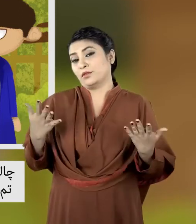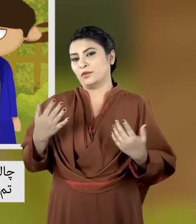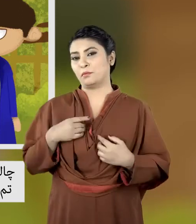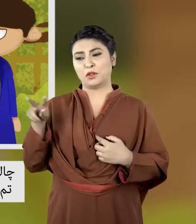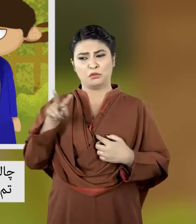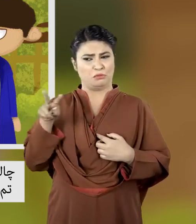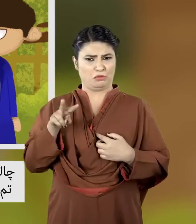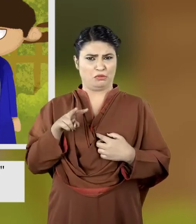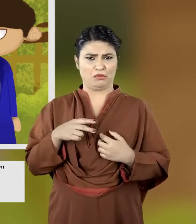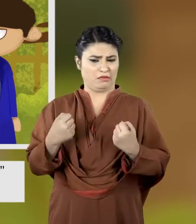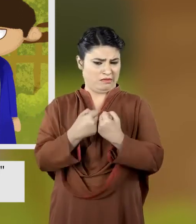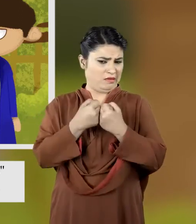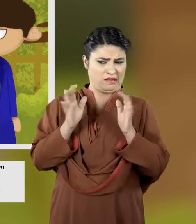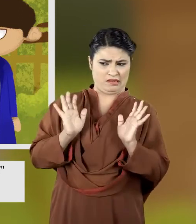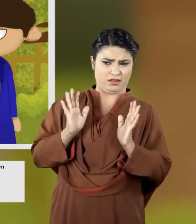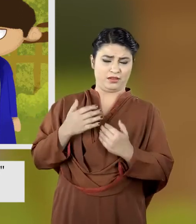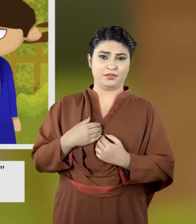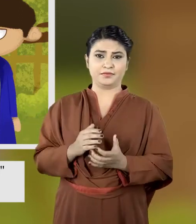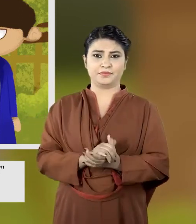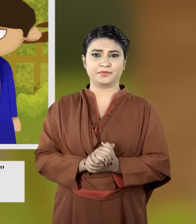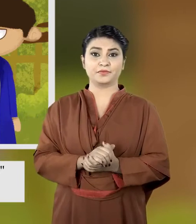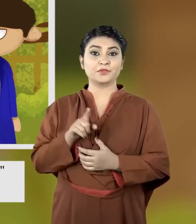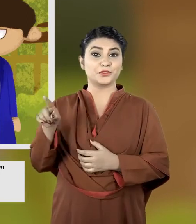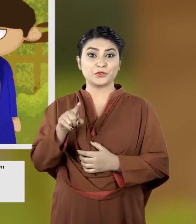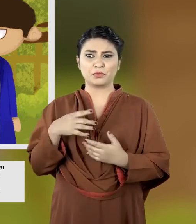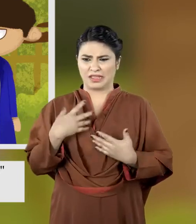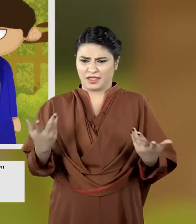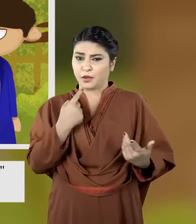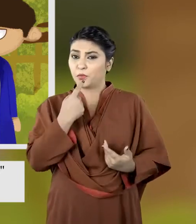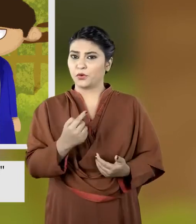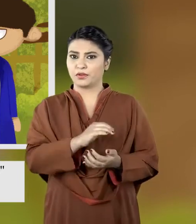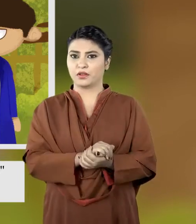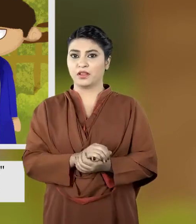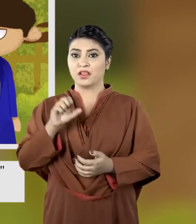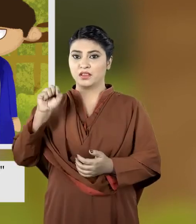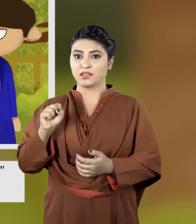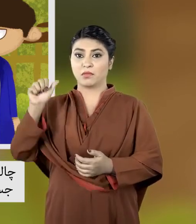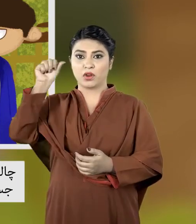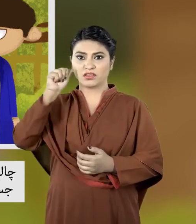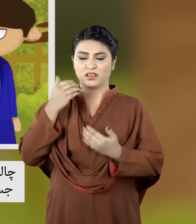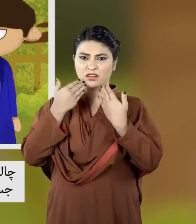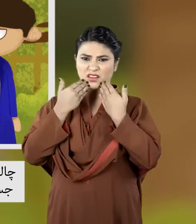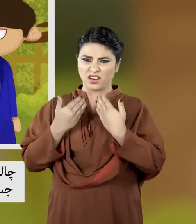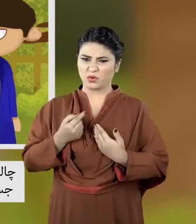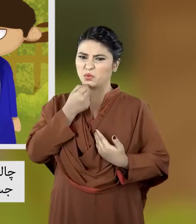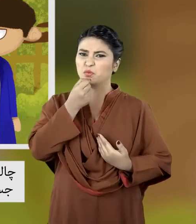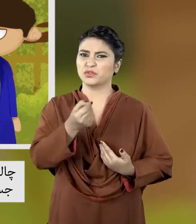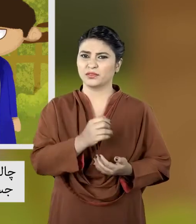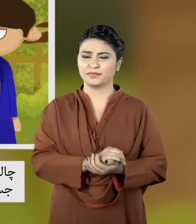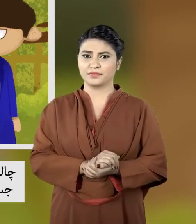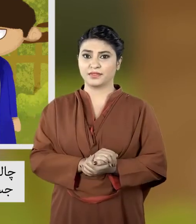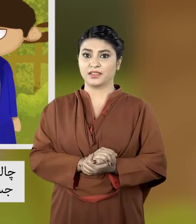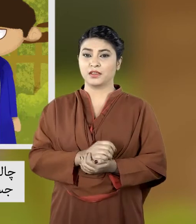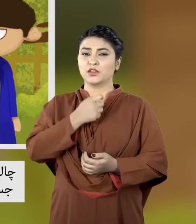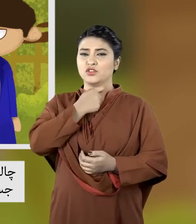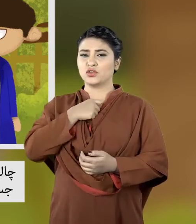لڑوایا۔ تم یہ کیا کہہ رہے ہو؟ سمبا اور عسکری نے حیرانگی سے پوچھا۔ چال باز نے کہا، تم